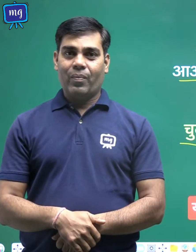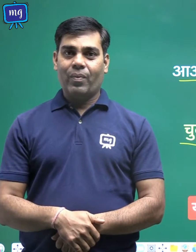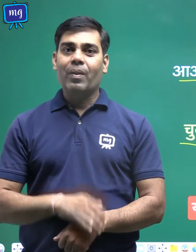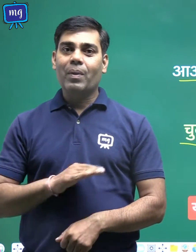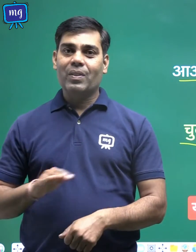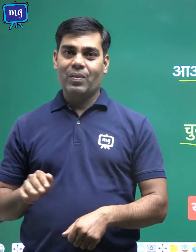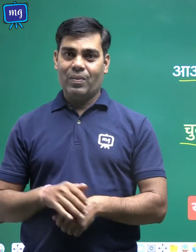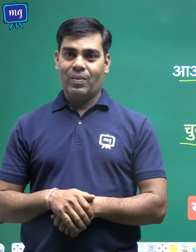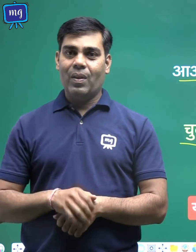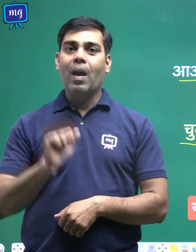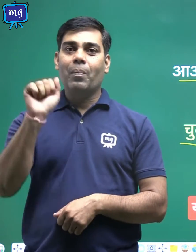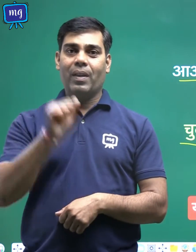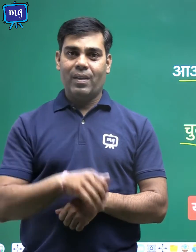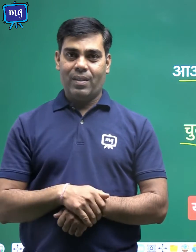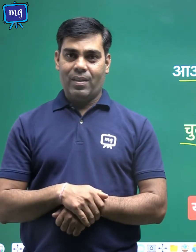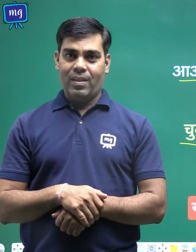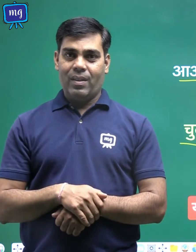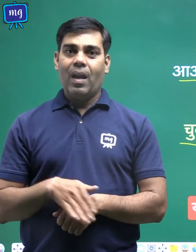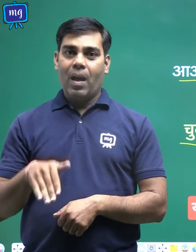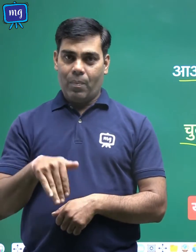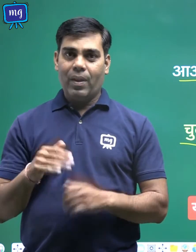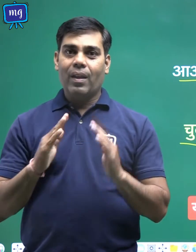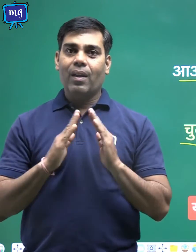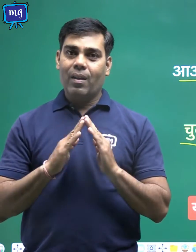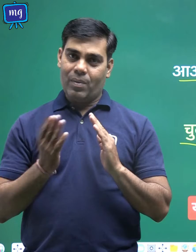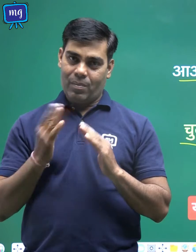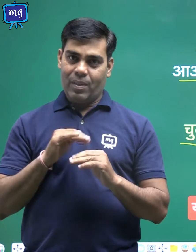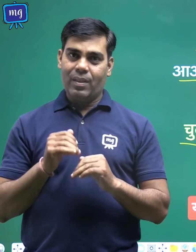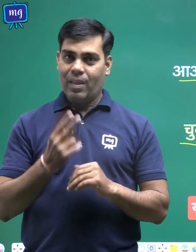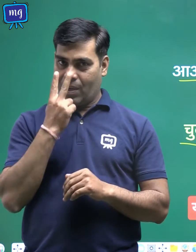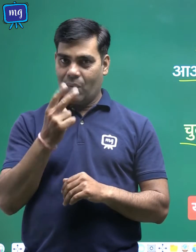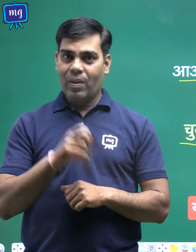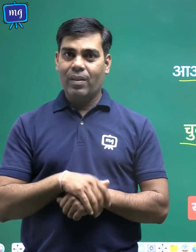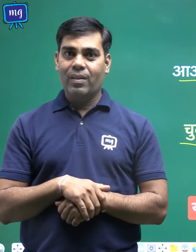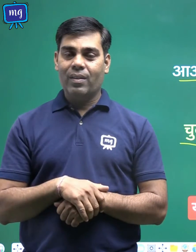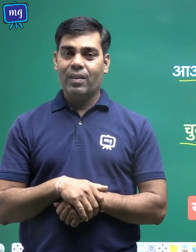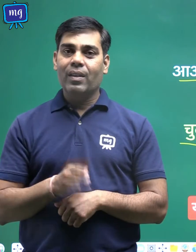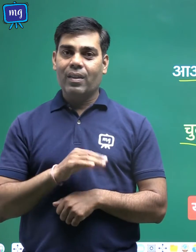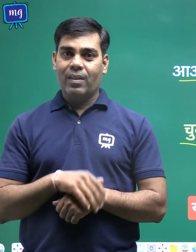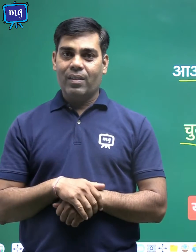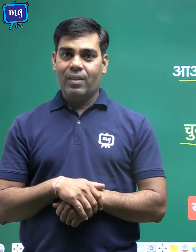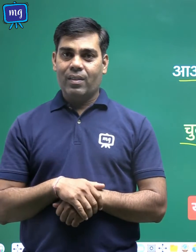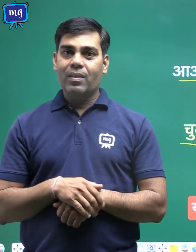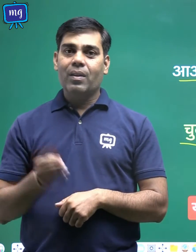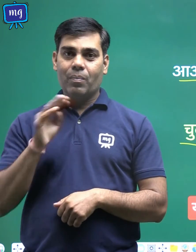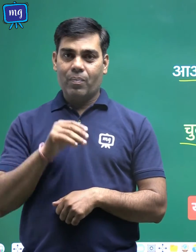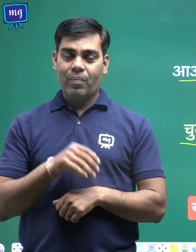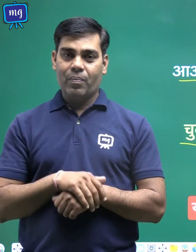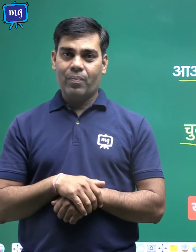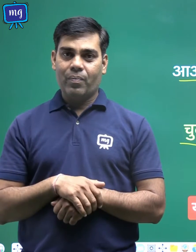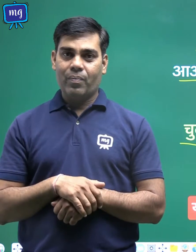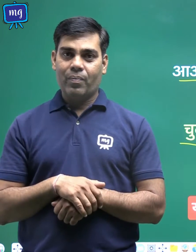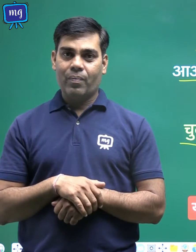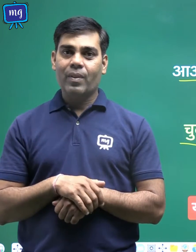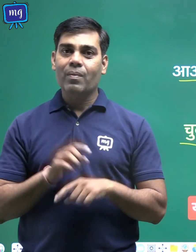बच्चों, आपने अपने घर पर भी देखा होगा कि जब